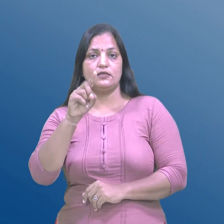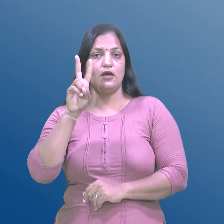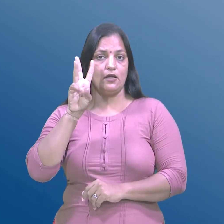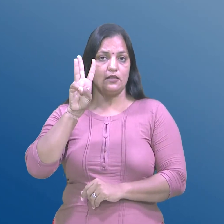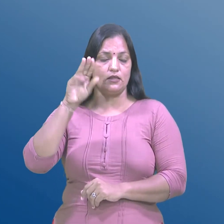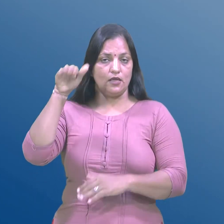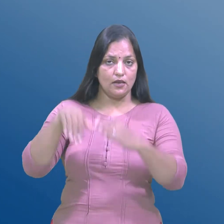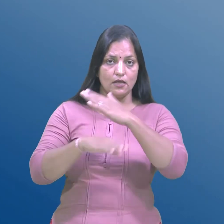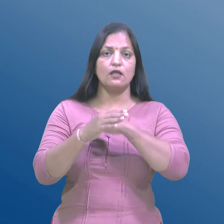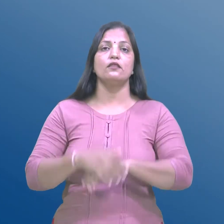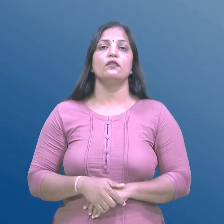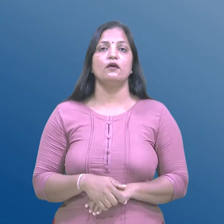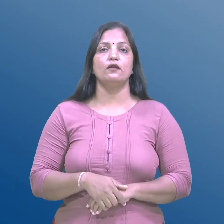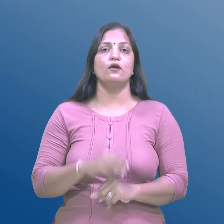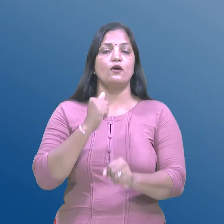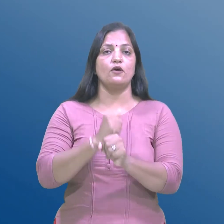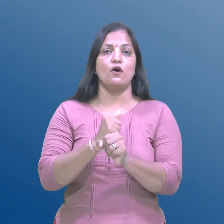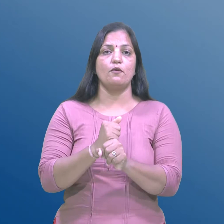કંપની દ્વારા નિયંત્રિત કે